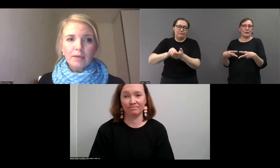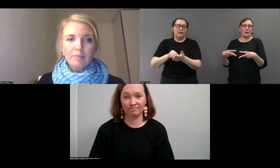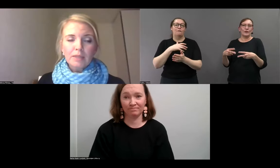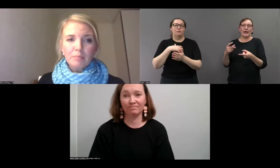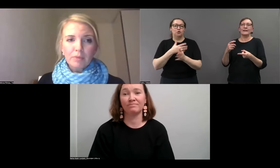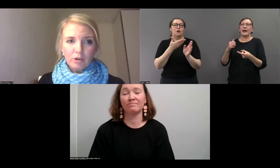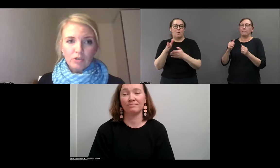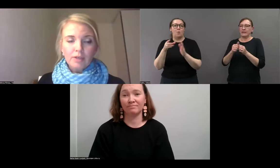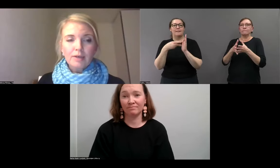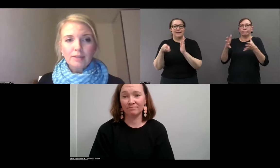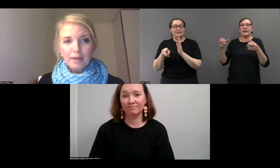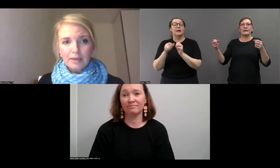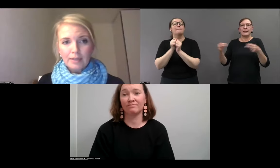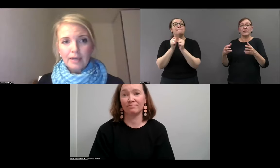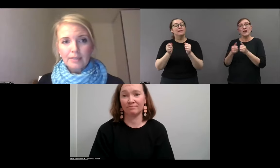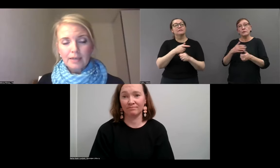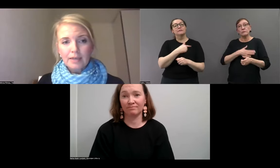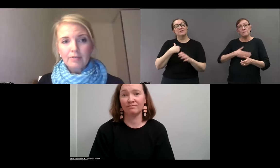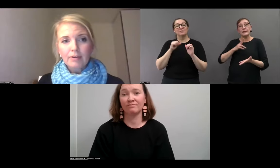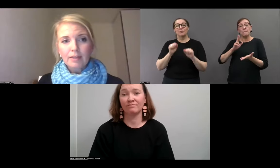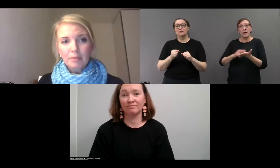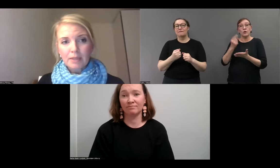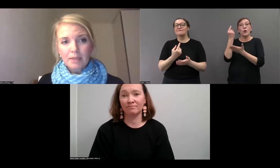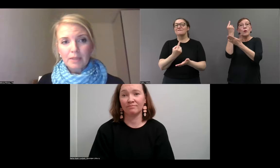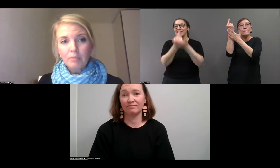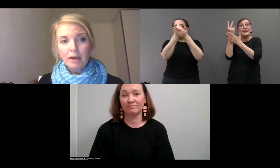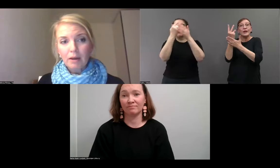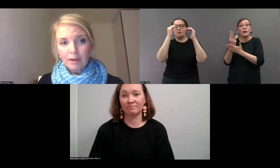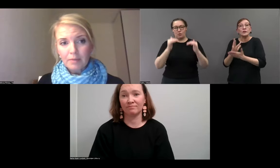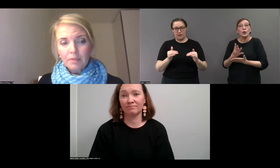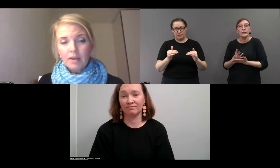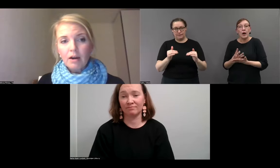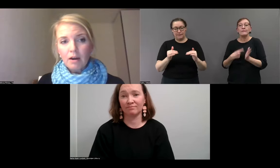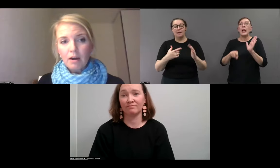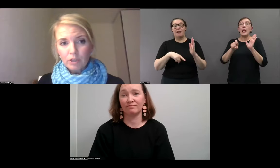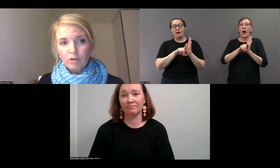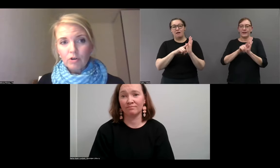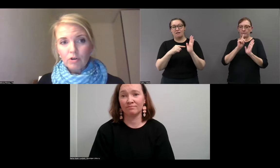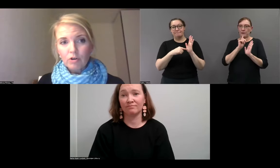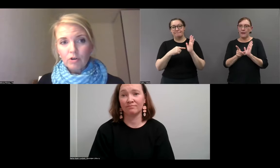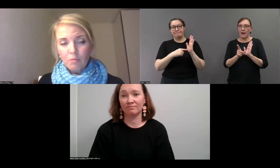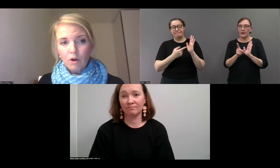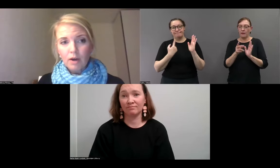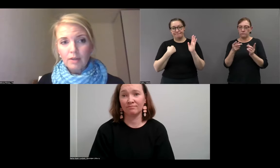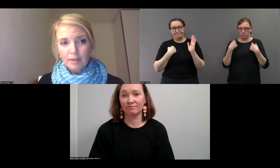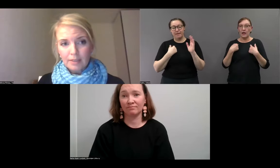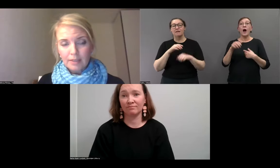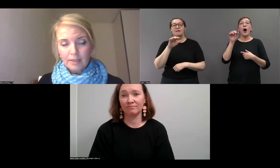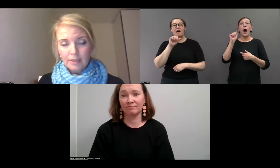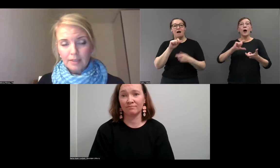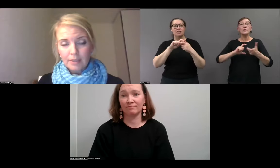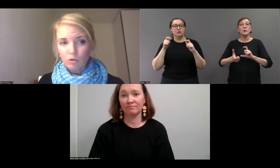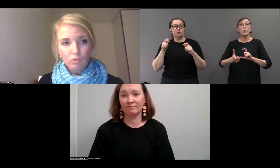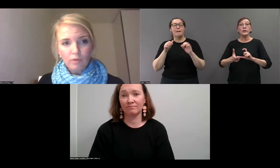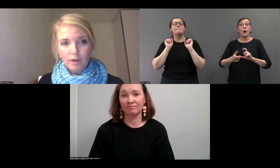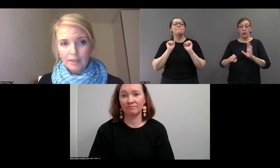mutta meidän pitää priorisoida tällä hetkellä se, että me täytämme lain. A-studio on lain mukaan